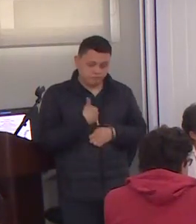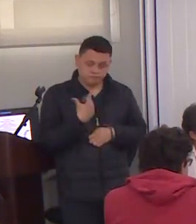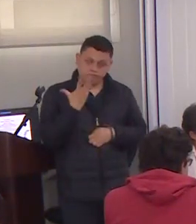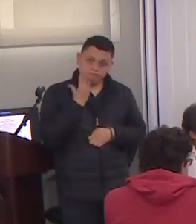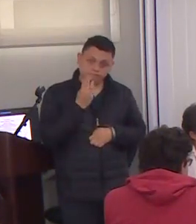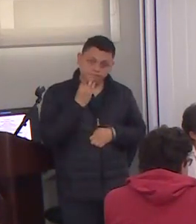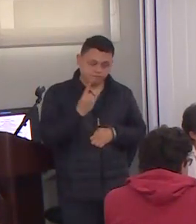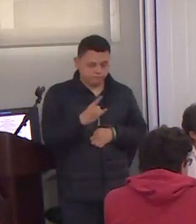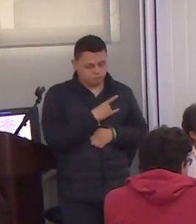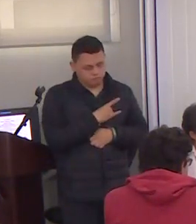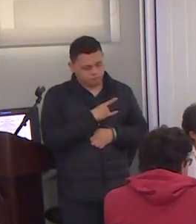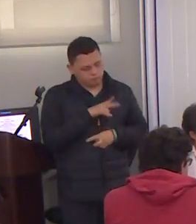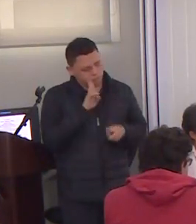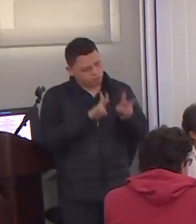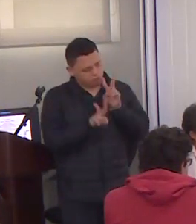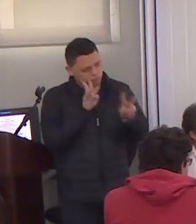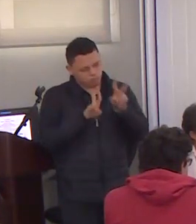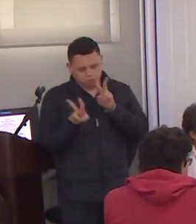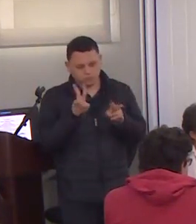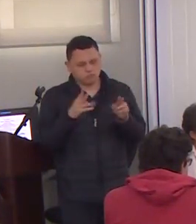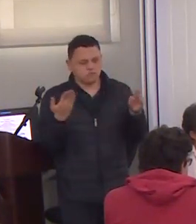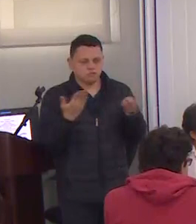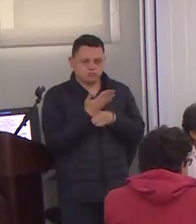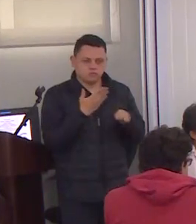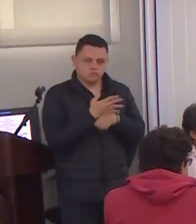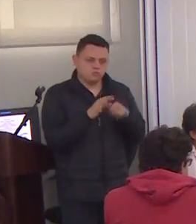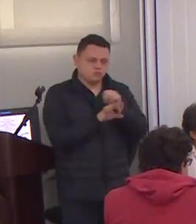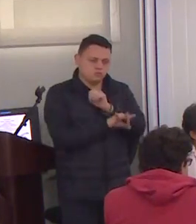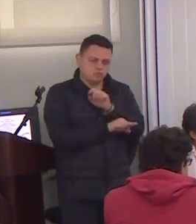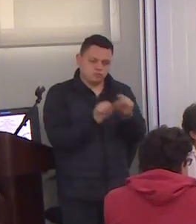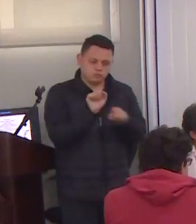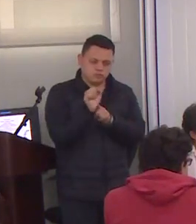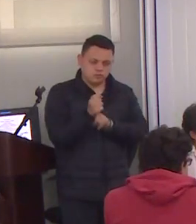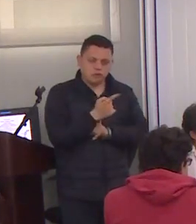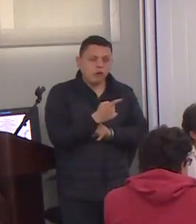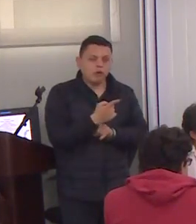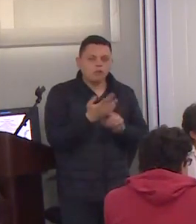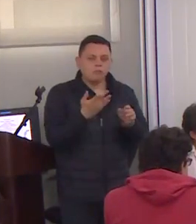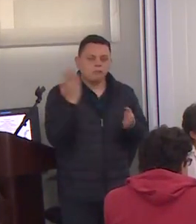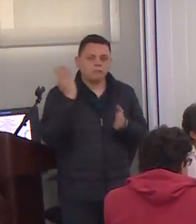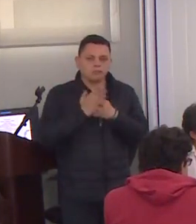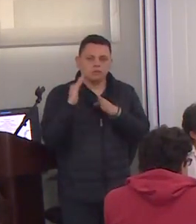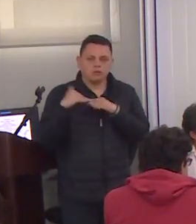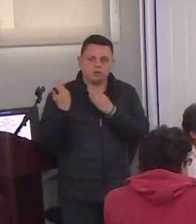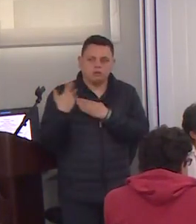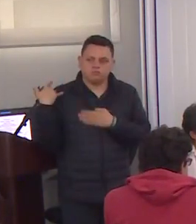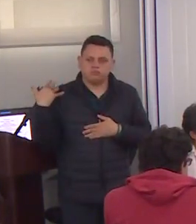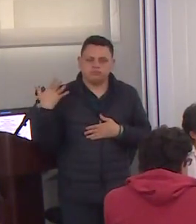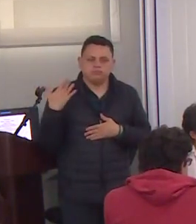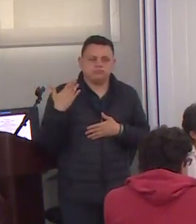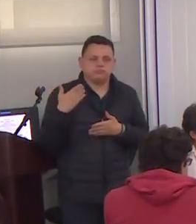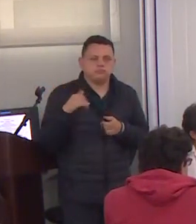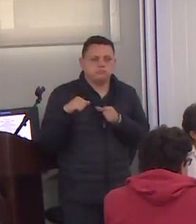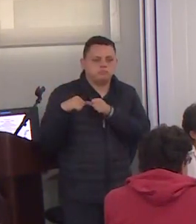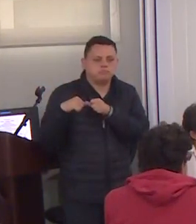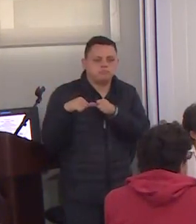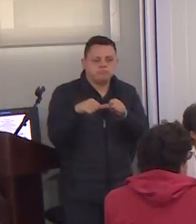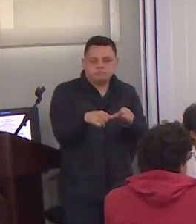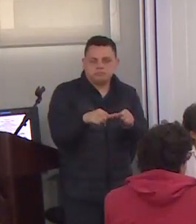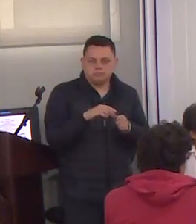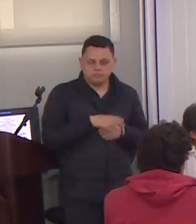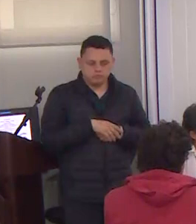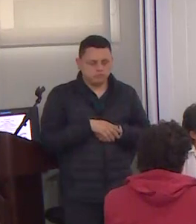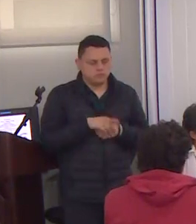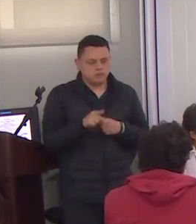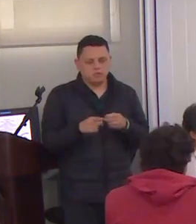con la universidad he visto que muchos de los problemas psicosociales vienen desde el colegio y digamos